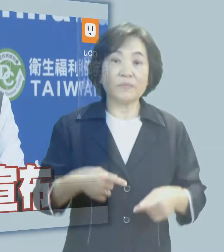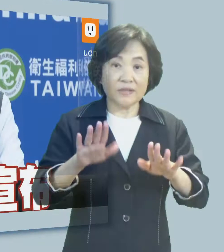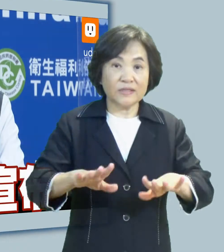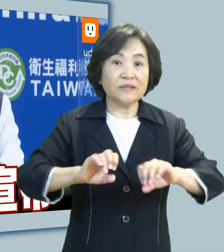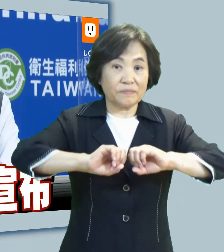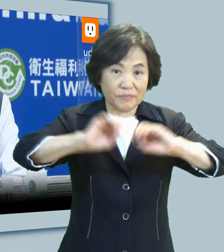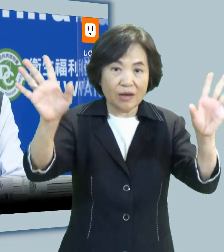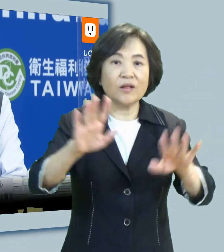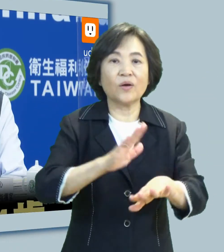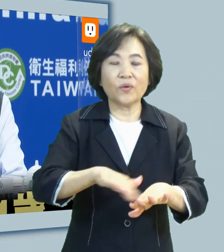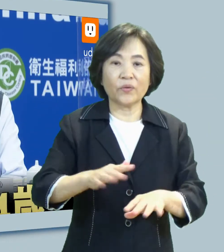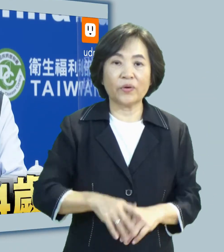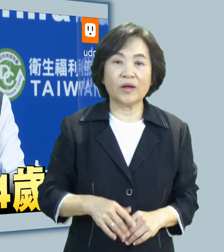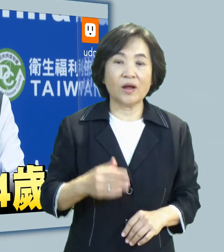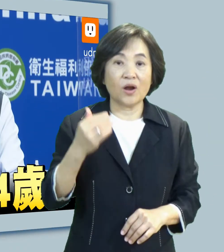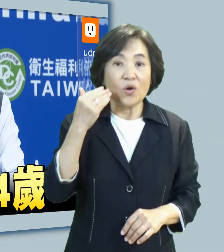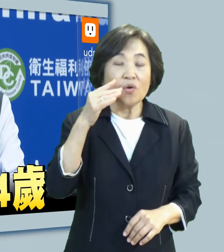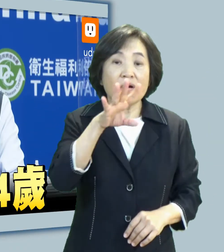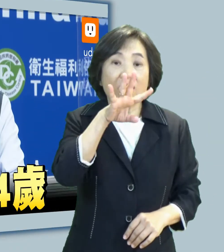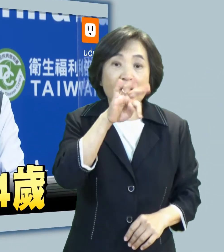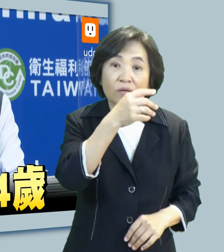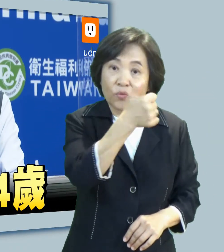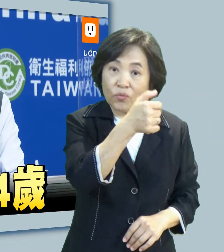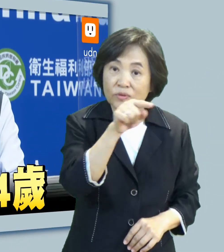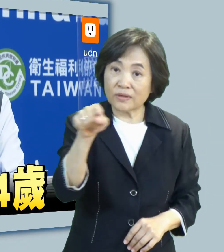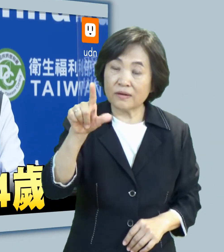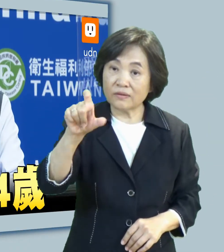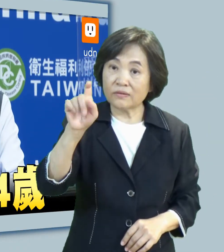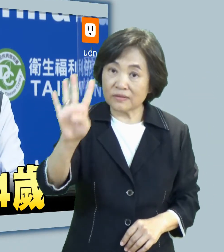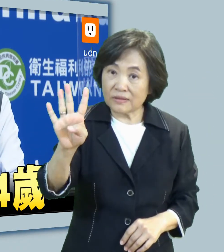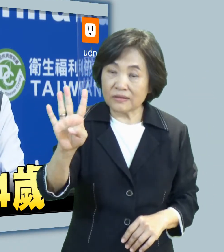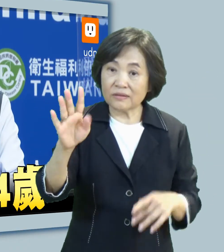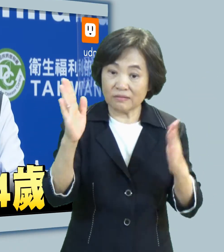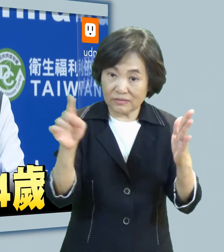今天就宣布哈，这50岁到60岁，哈，